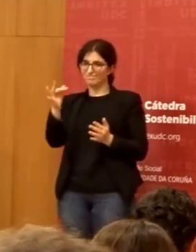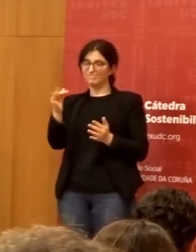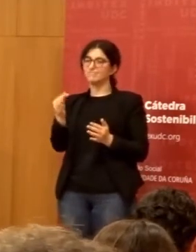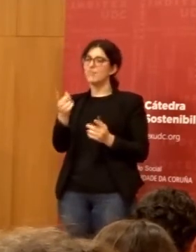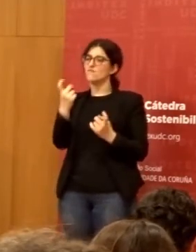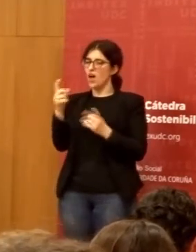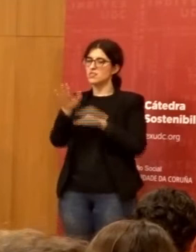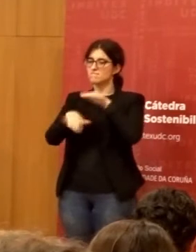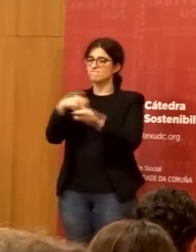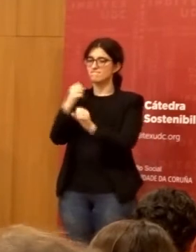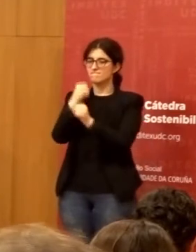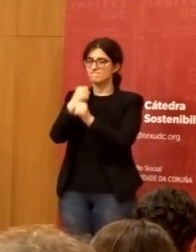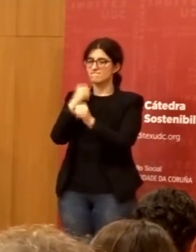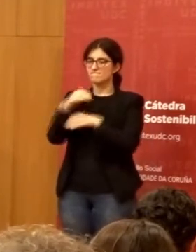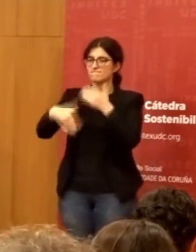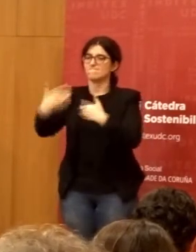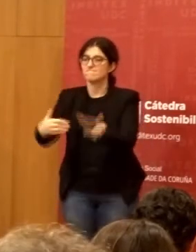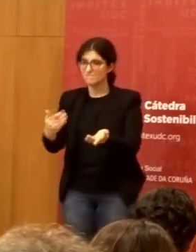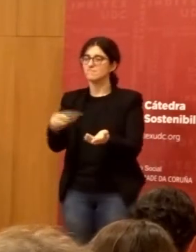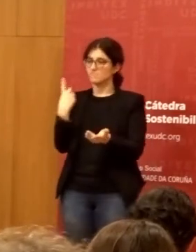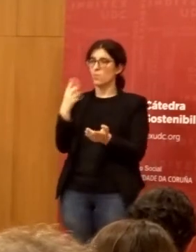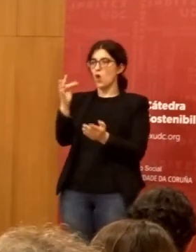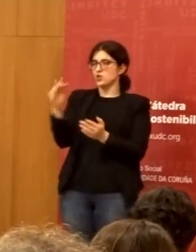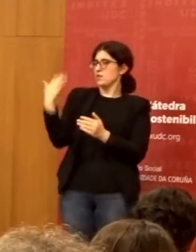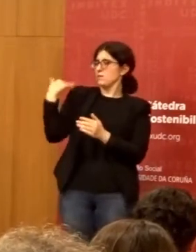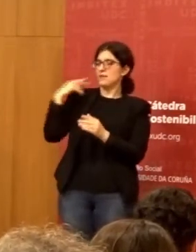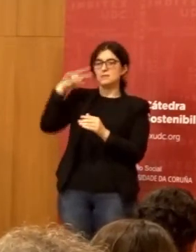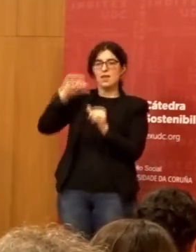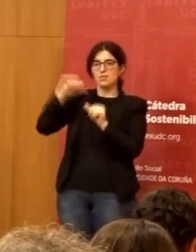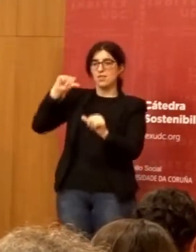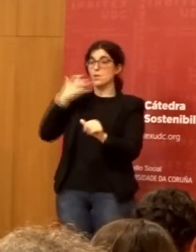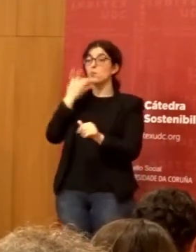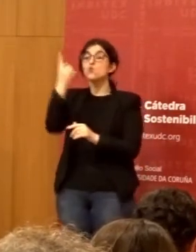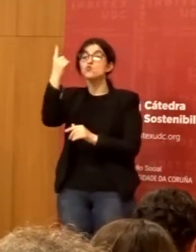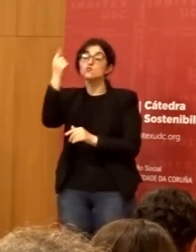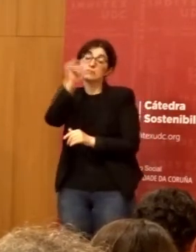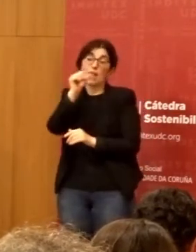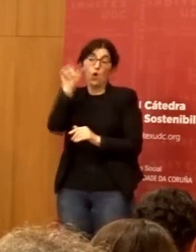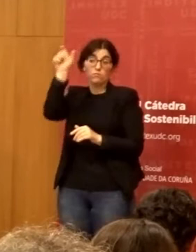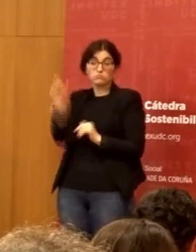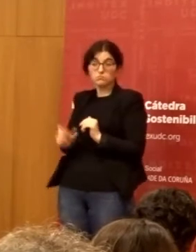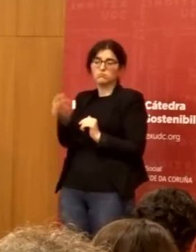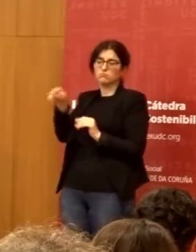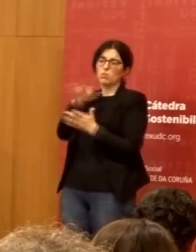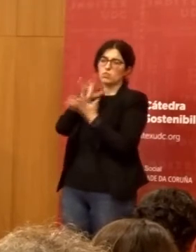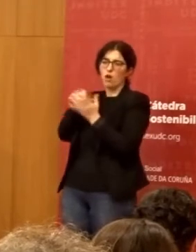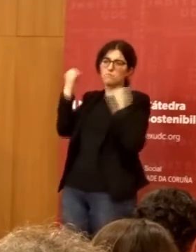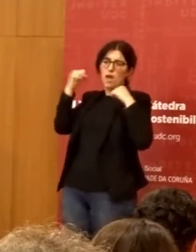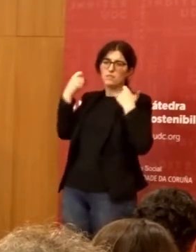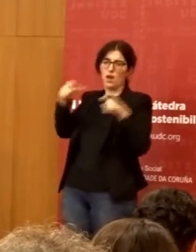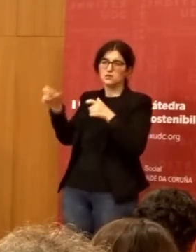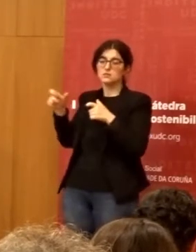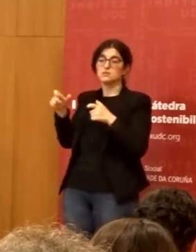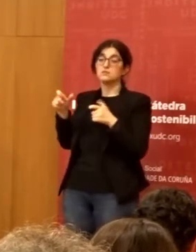bueno, vamos abriendo camino. Tenemos alguna experiencia muy positiva, por ejemplo, un chico que el año pasado hizo prácticas y al día